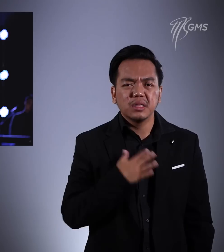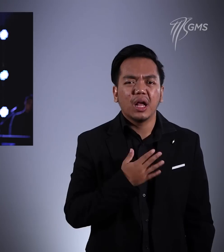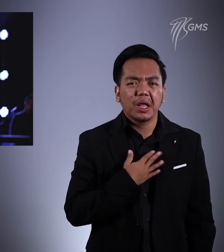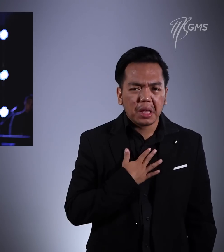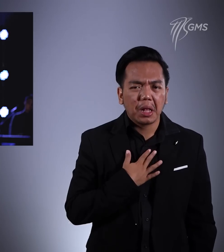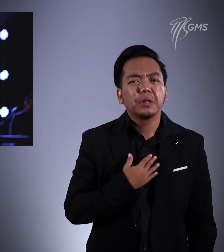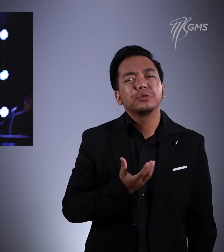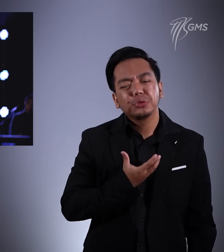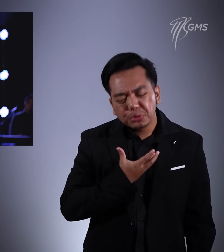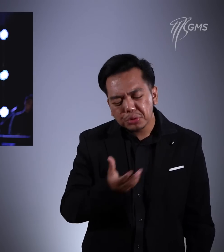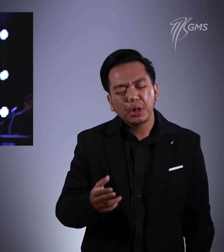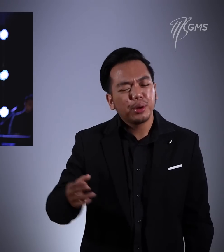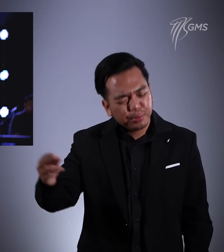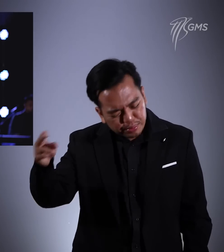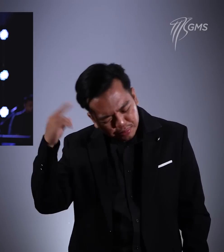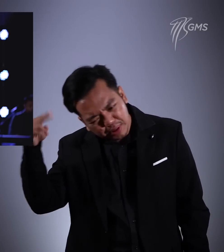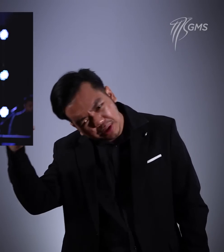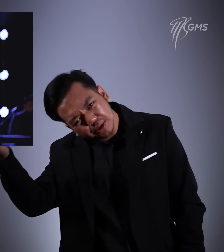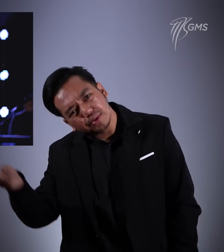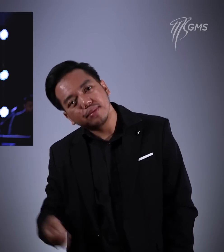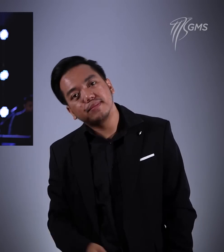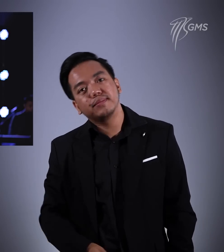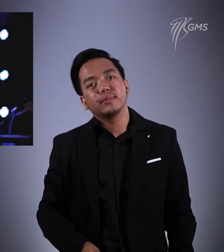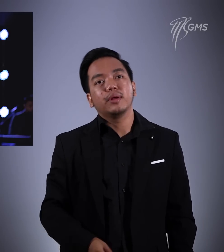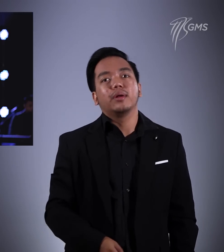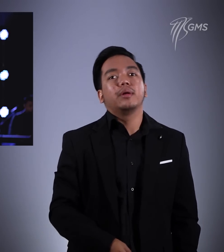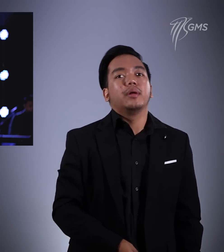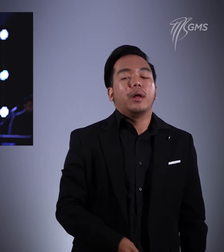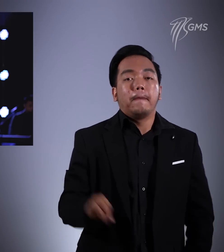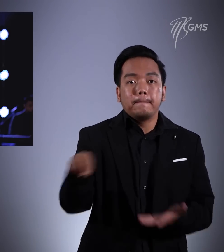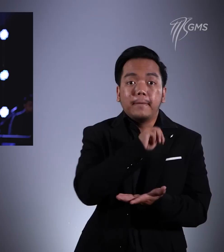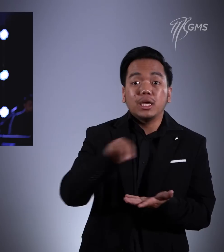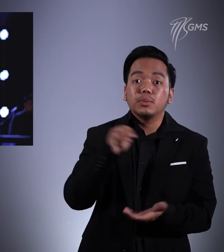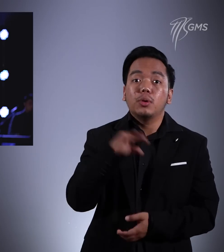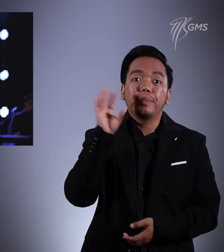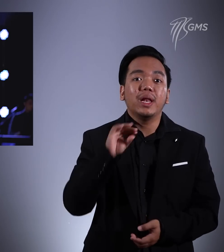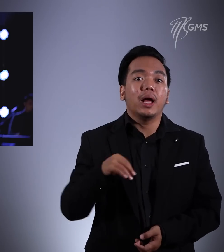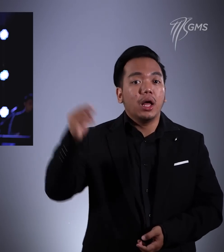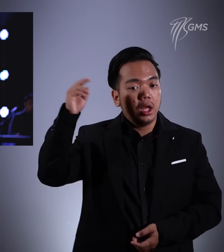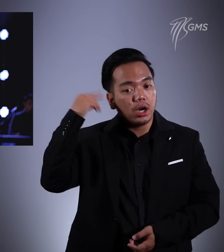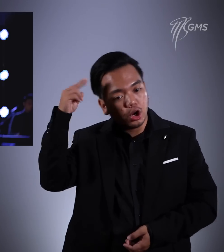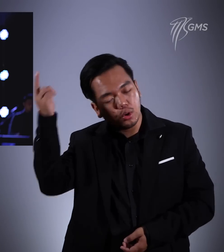suka merenung, makanya ada ayat berkata seperti ini di Mazmur. Renungkan siang dan malam. Di Yosua juga ada.